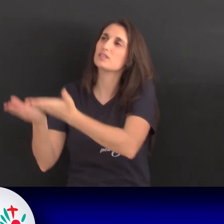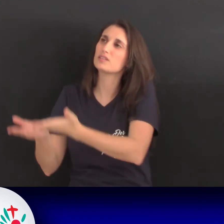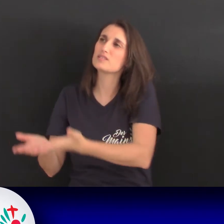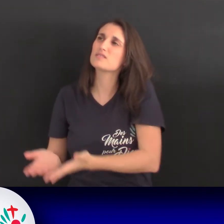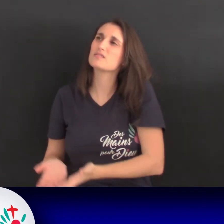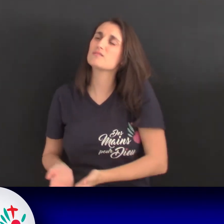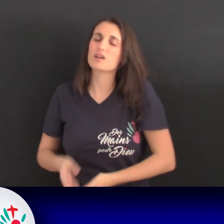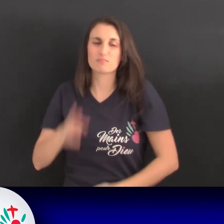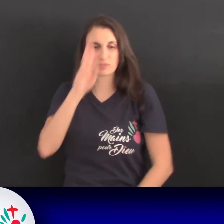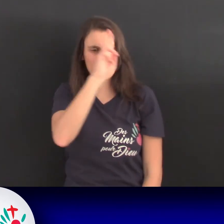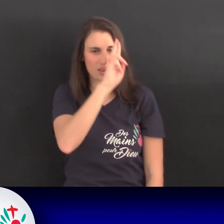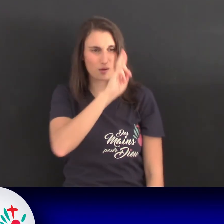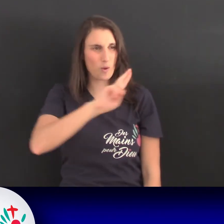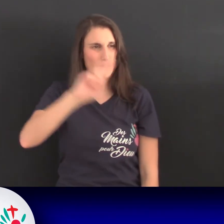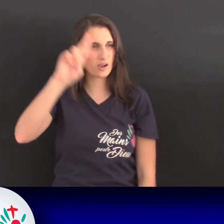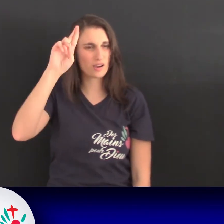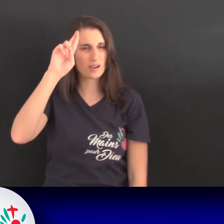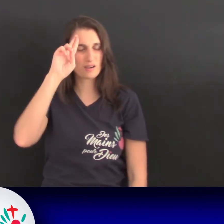roi